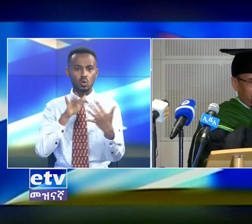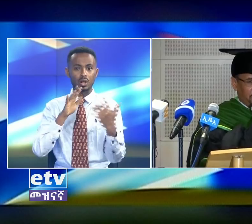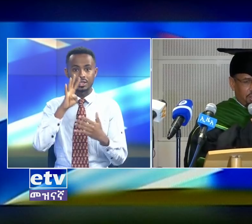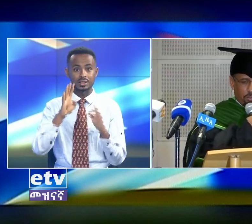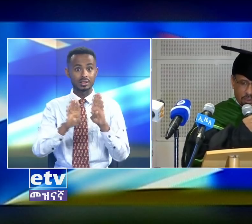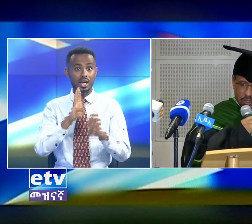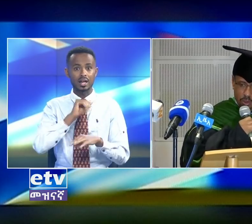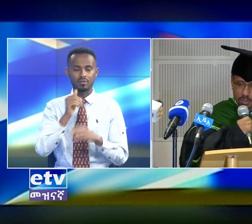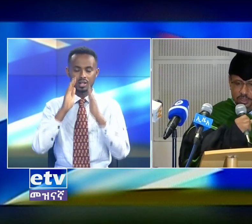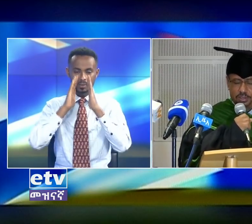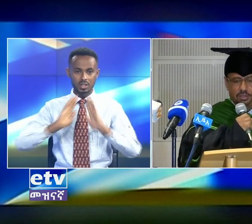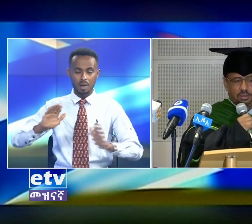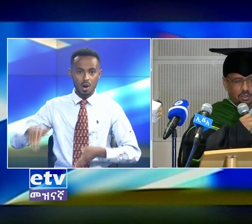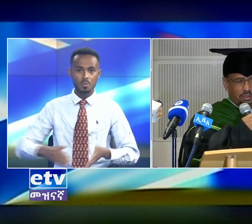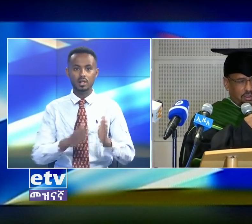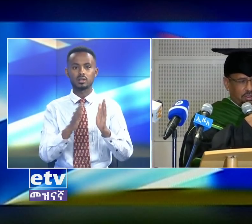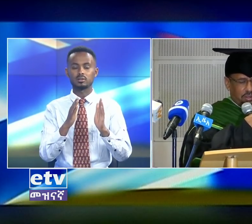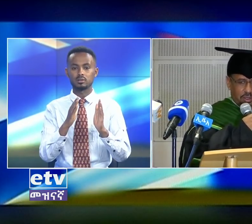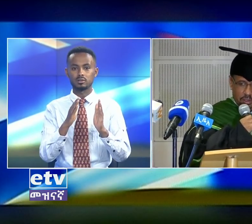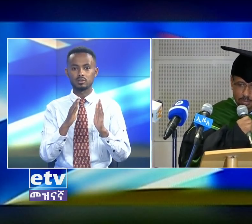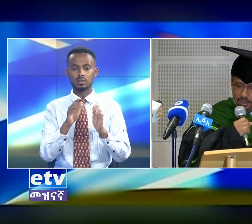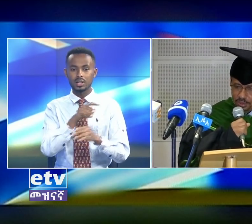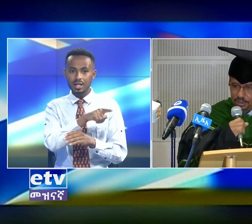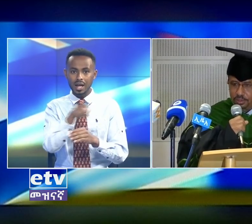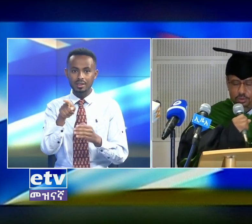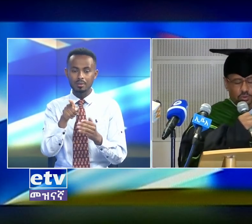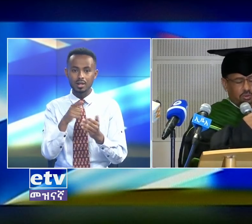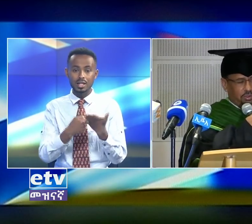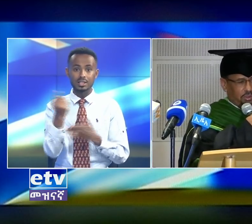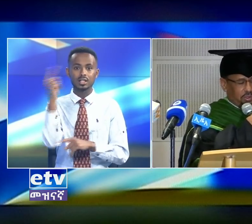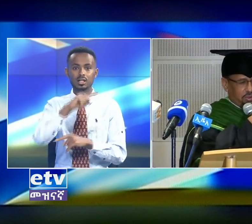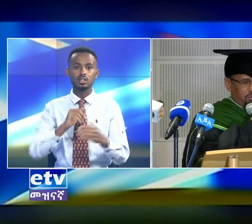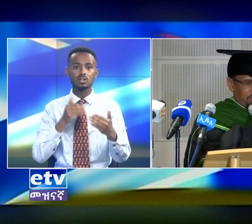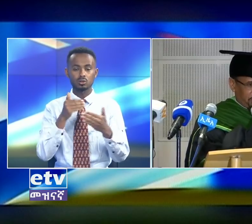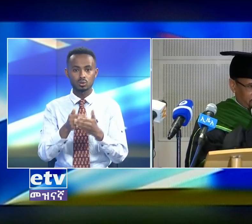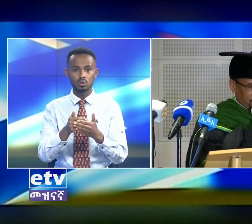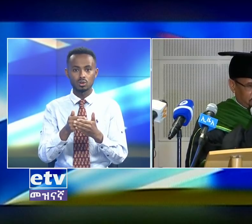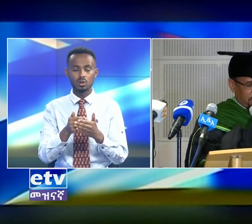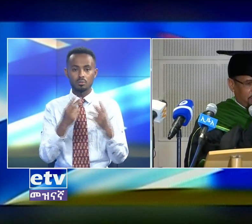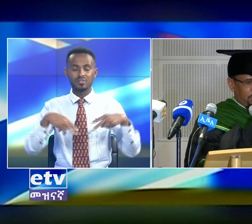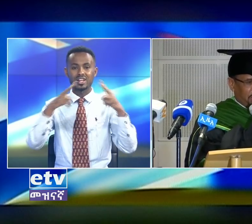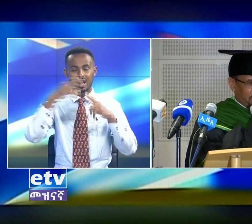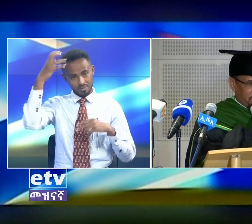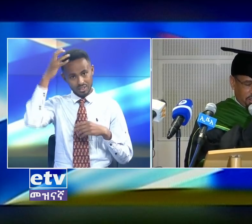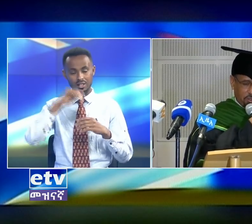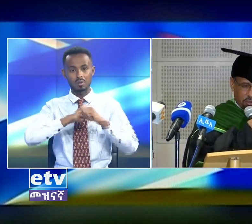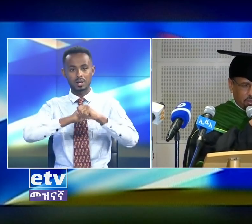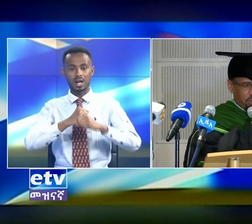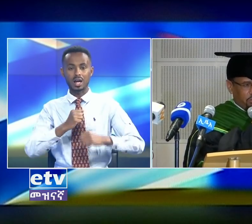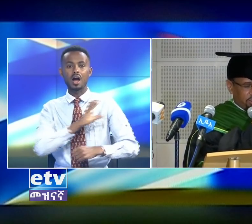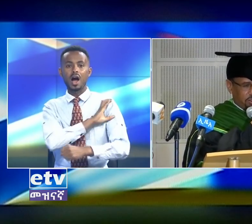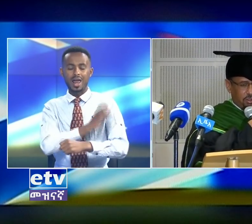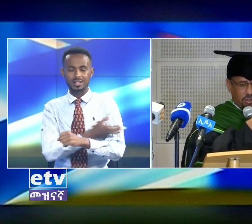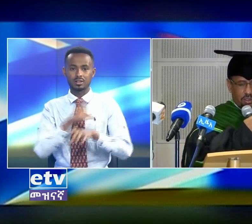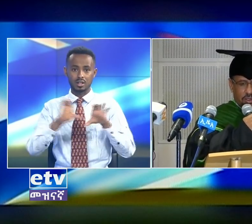ሳይከፈት በሰላማዊ መንገድ እናንተም ለዚህ ቀን ደርሱ በፌደራል መንግስትና በመከላከያ ኃይላችን